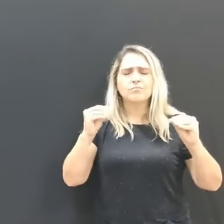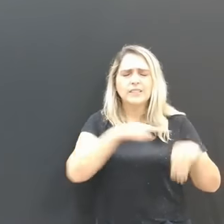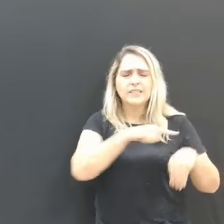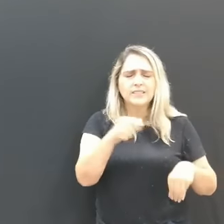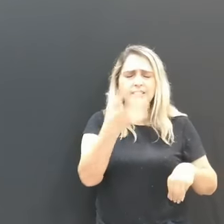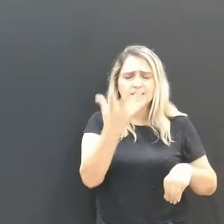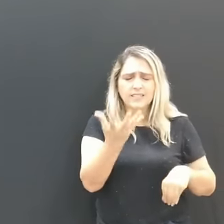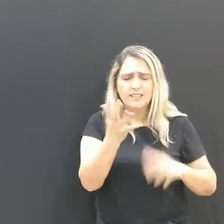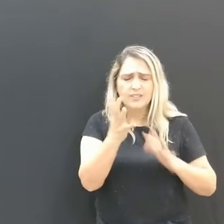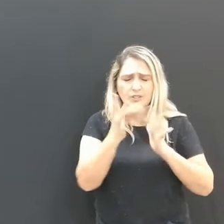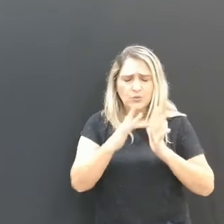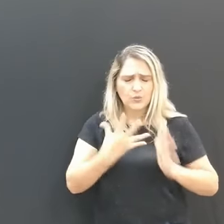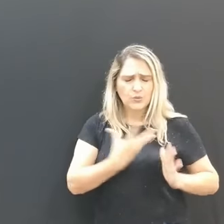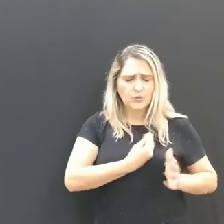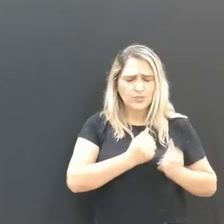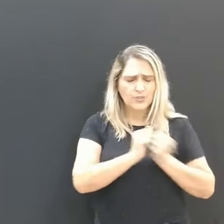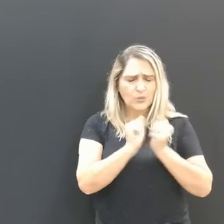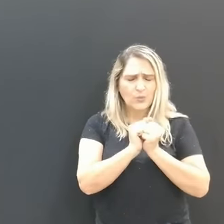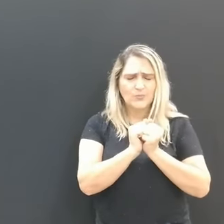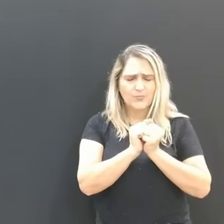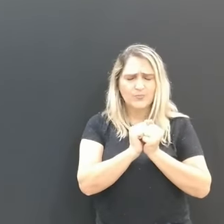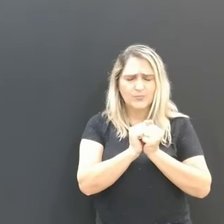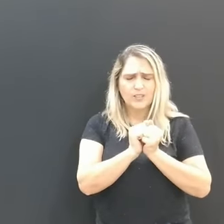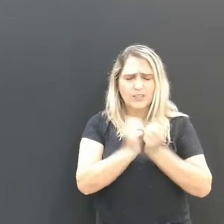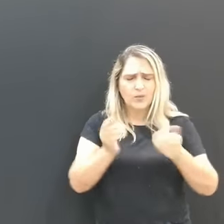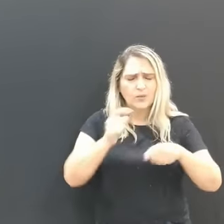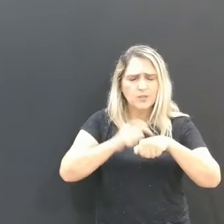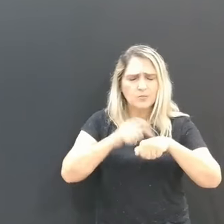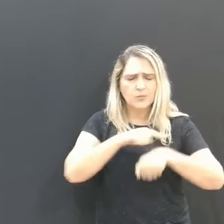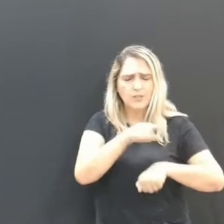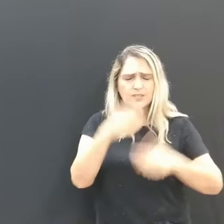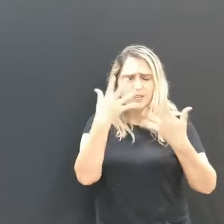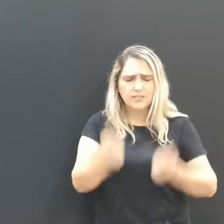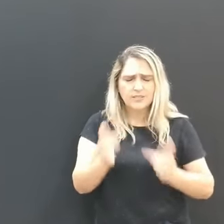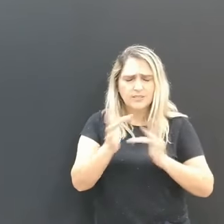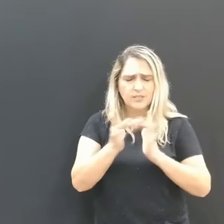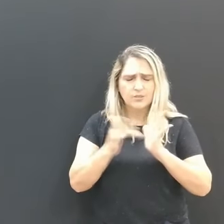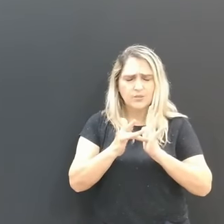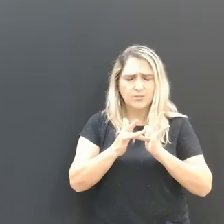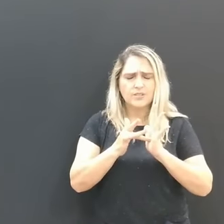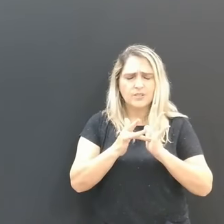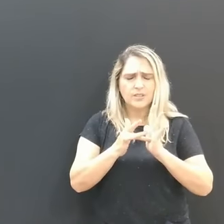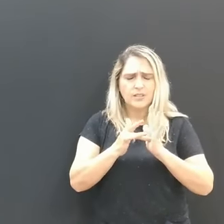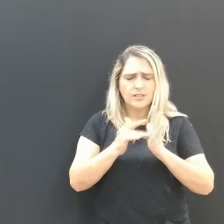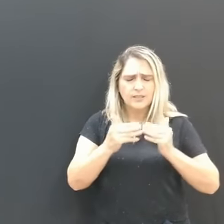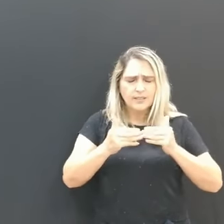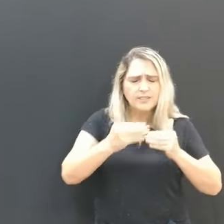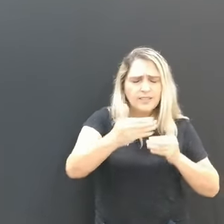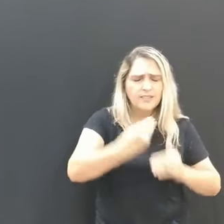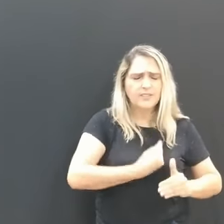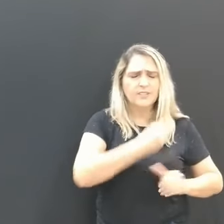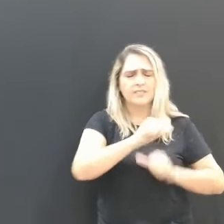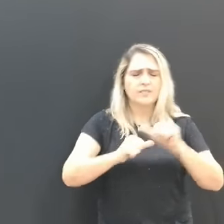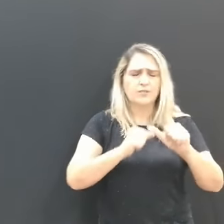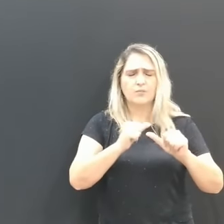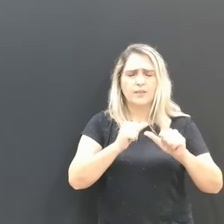estão aqui, aqueles que têm dúvidas, entristecidos, Pai, que a vida deles, Pai, possa ser aceita por Ti, cuidada por